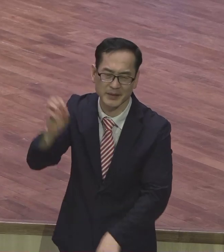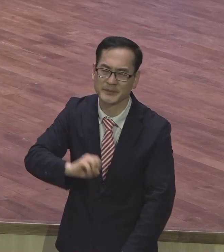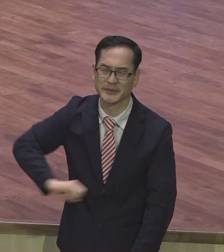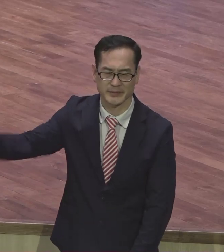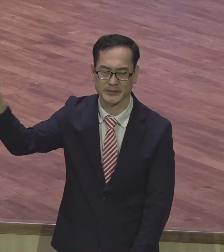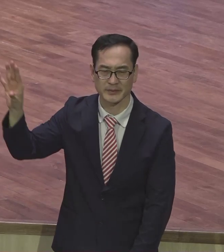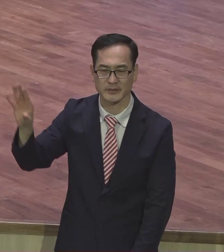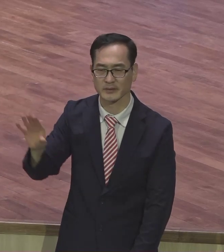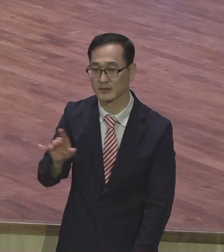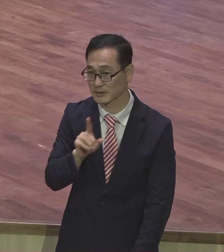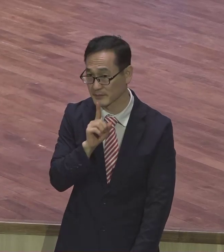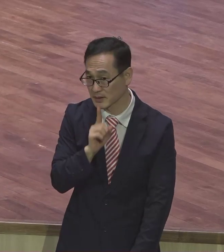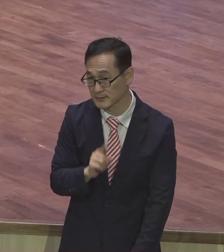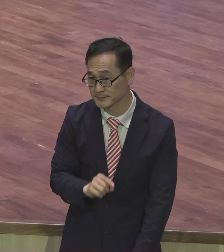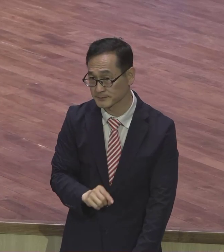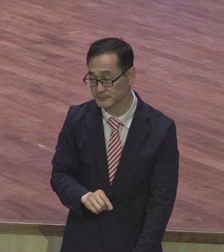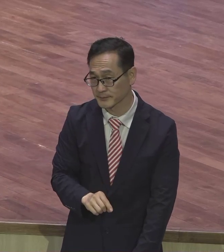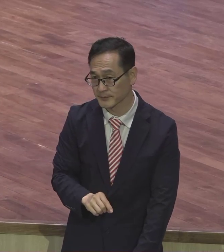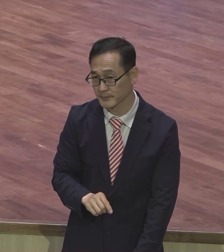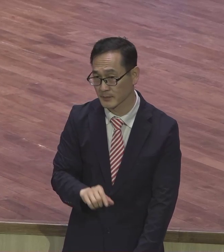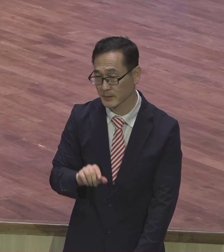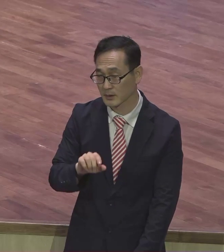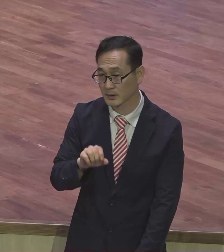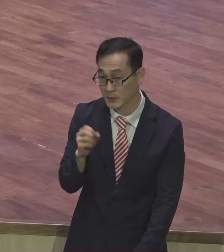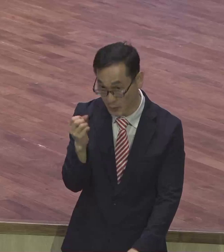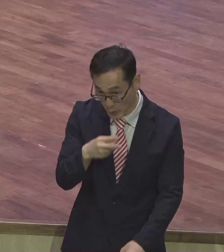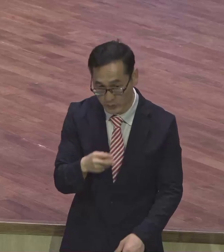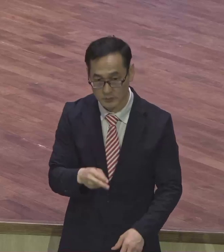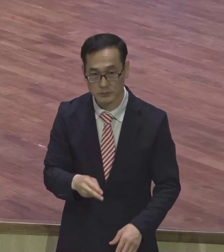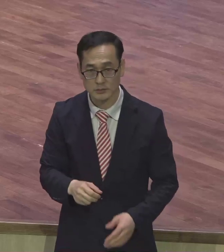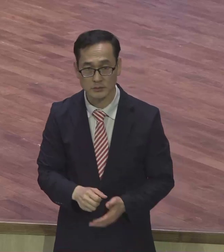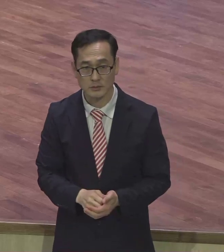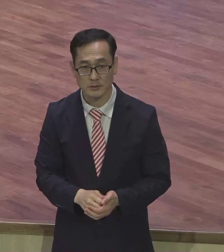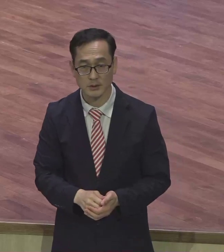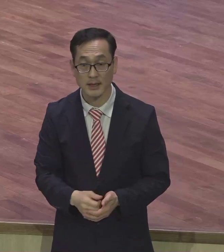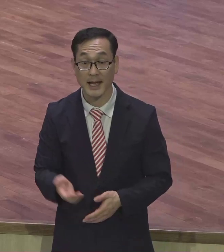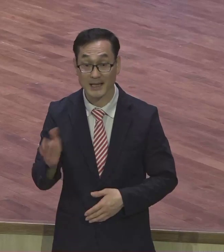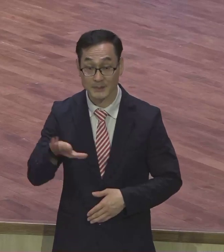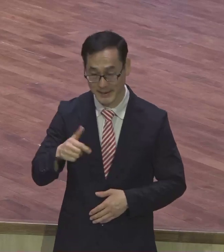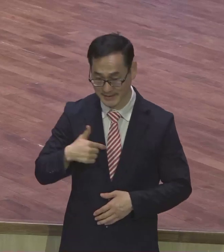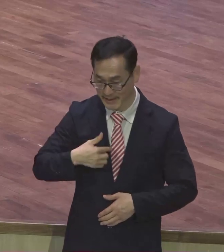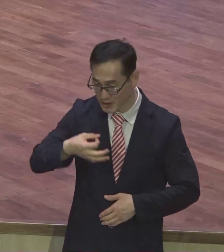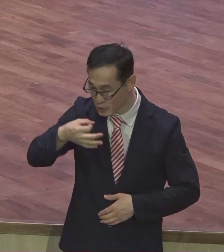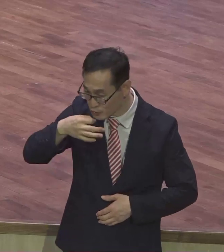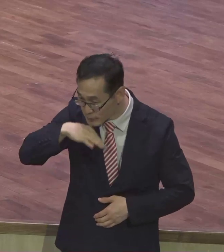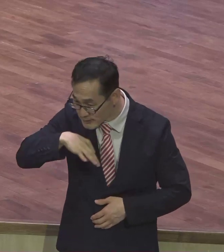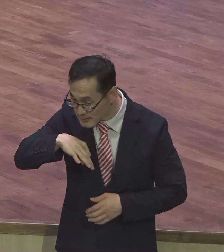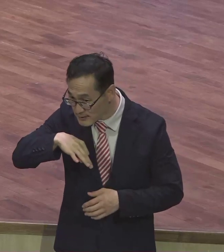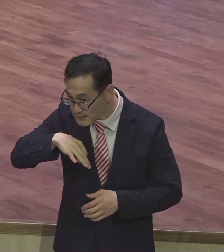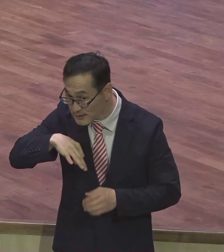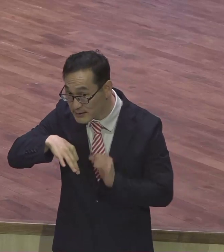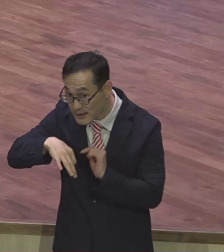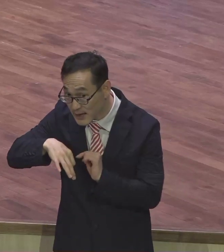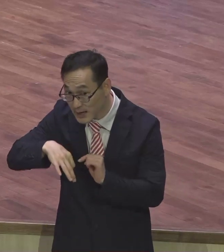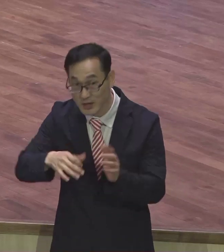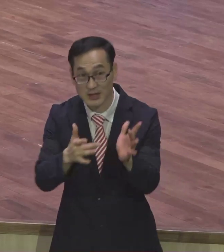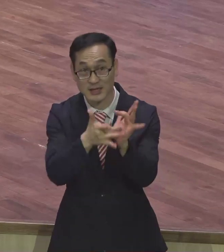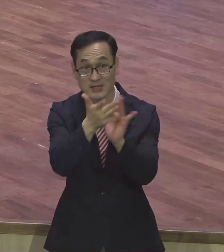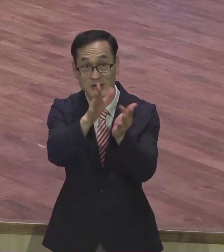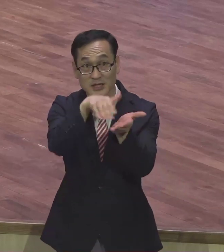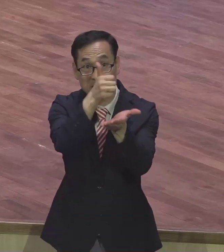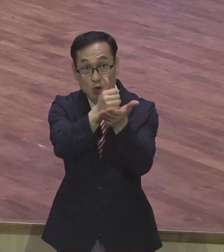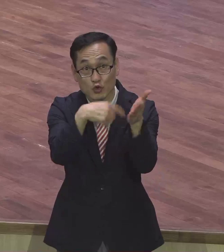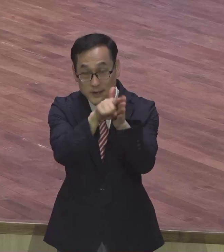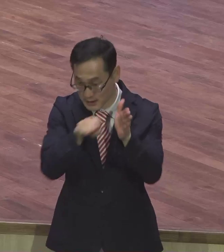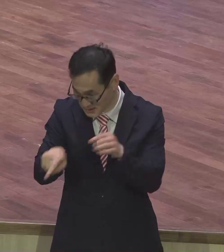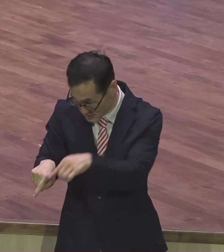빌리포 3장 7절 9절에 이렇게 고백합니다 그러나 무엇이든지 내게 유익하던 것을 내가 그리스도를 위하여 다 해로여길 뿐더러